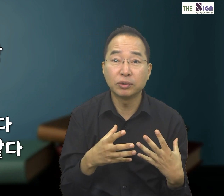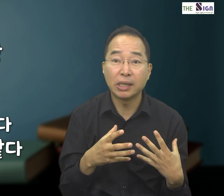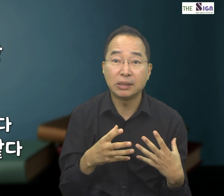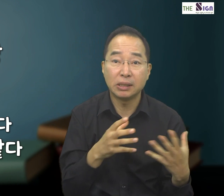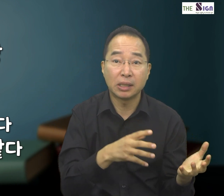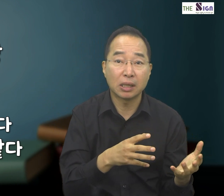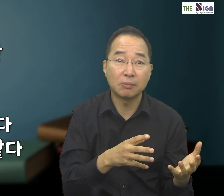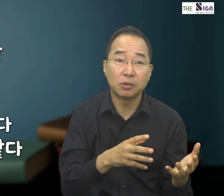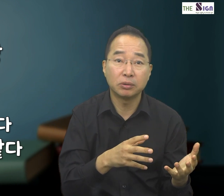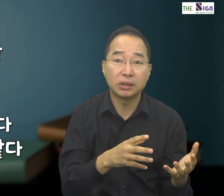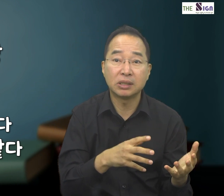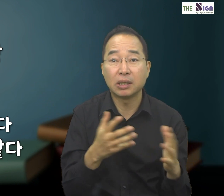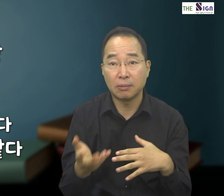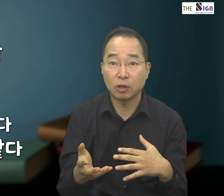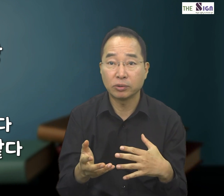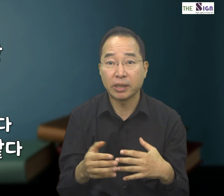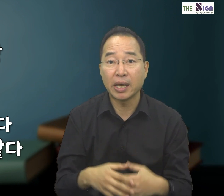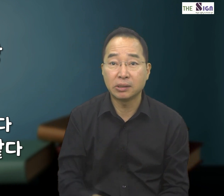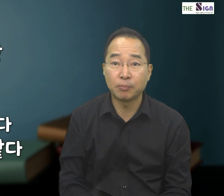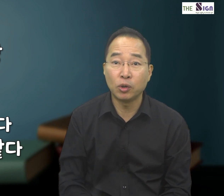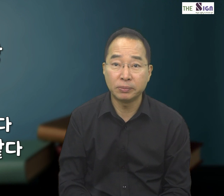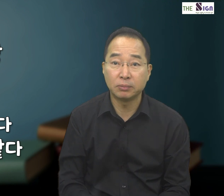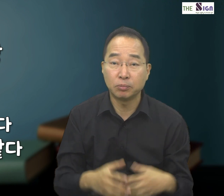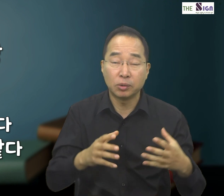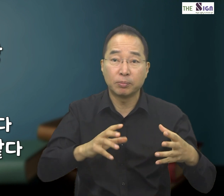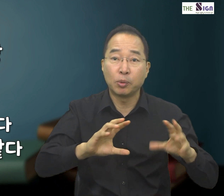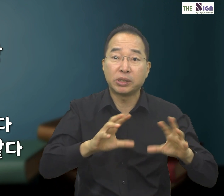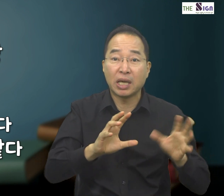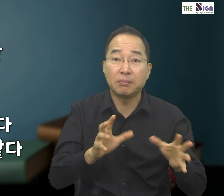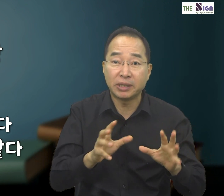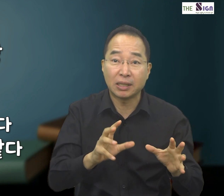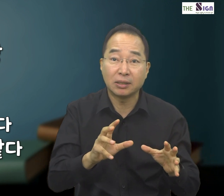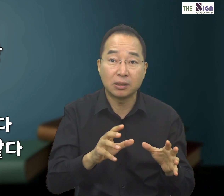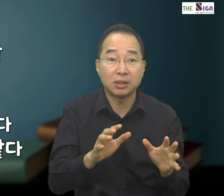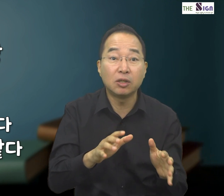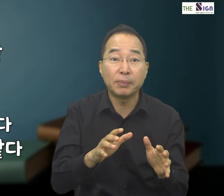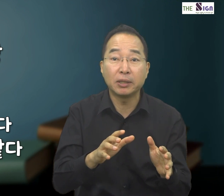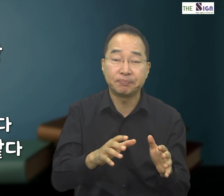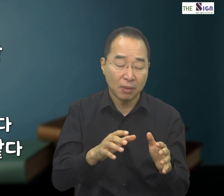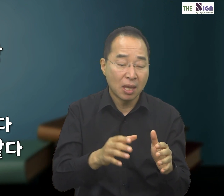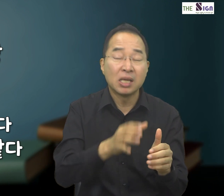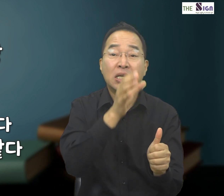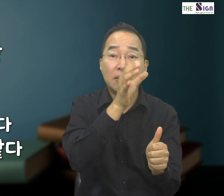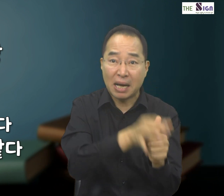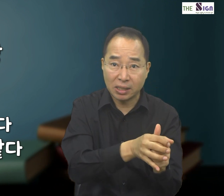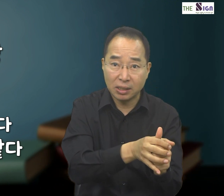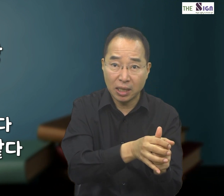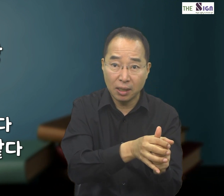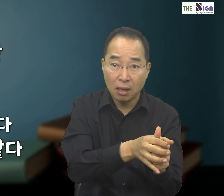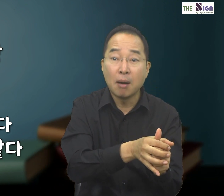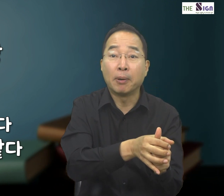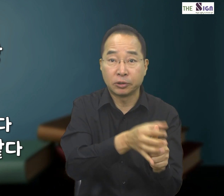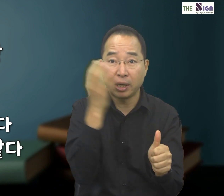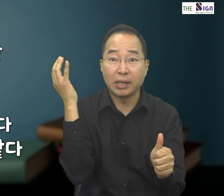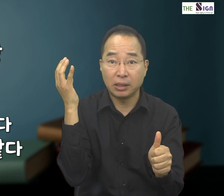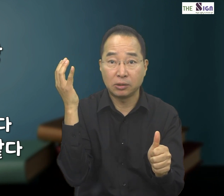이제 일하다가 뭐 이제 징계를 맡고 있어 해직 보임을 뭐 보직 해임을 당한다든지 이러면 그 맡긴 게 벗어나는 거죠.